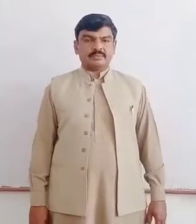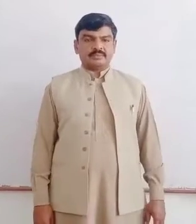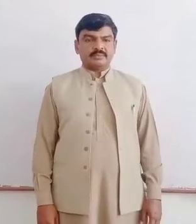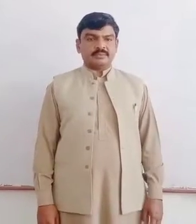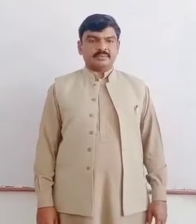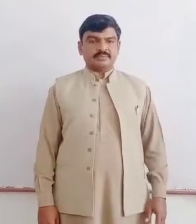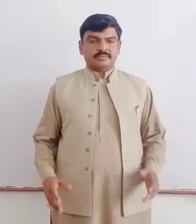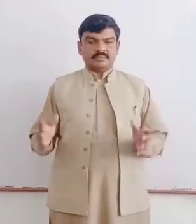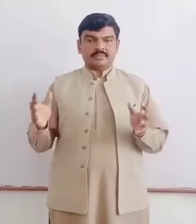हरकत,